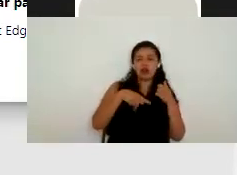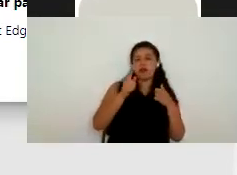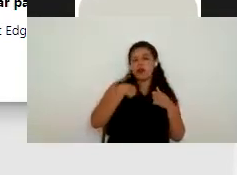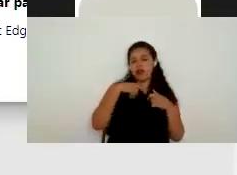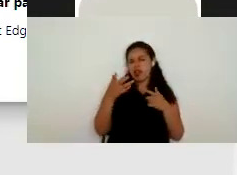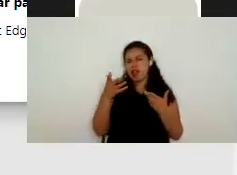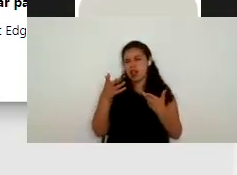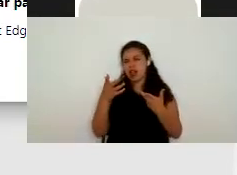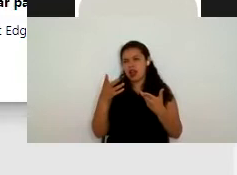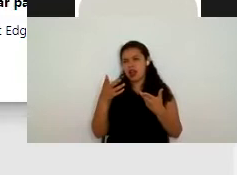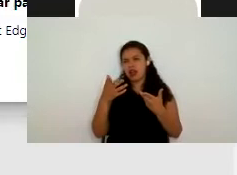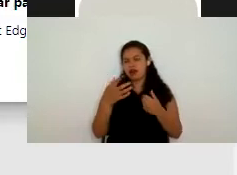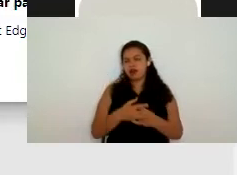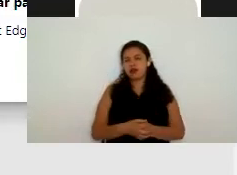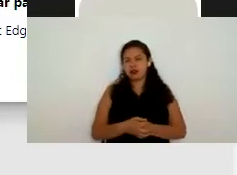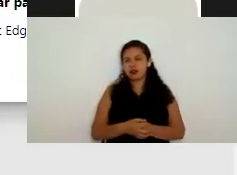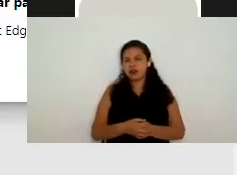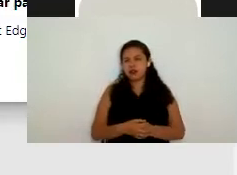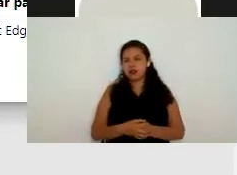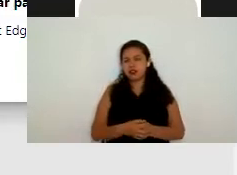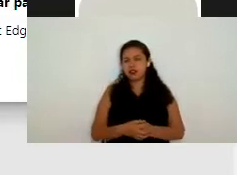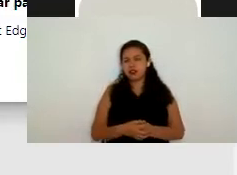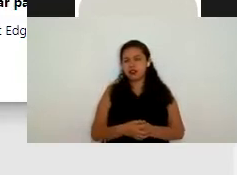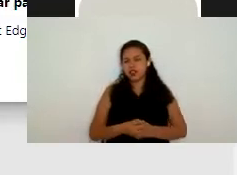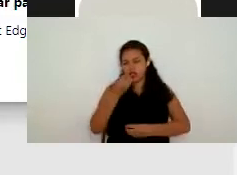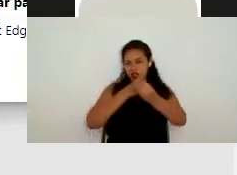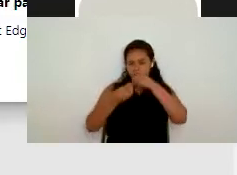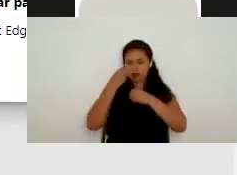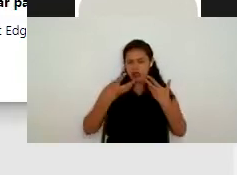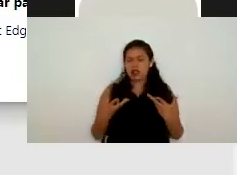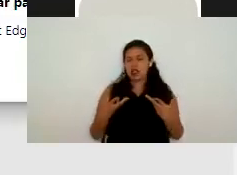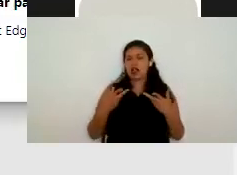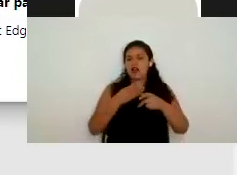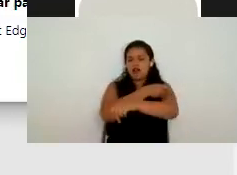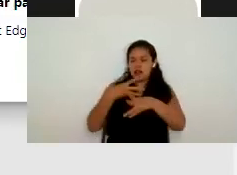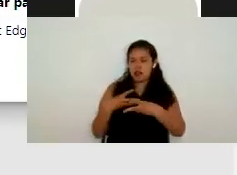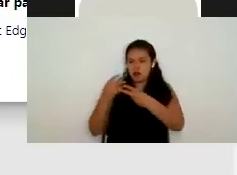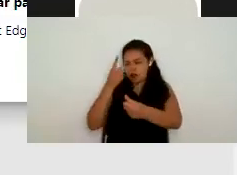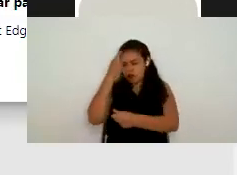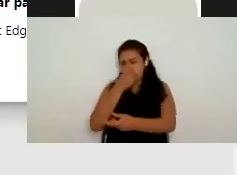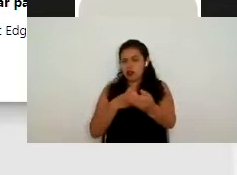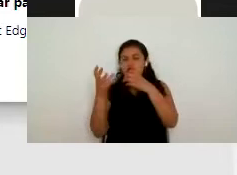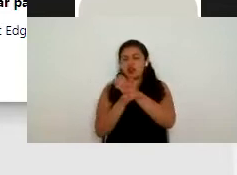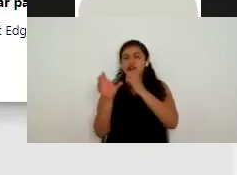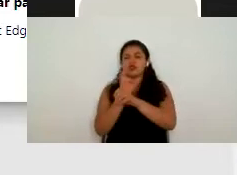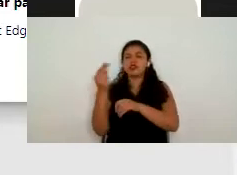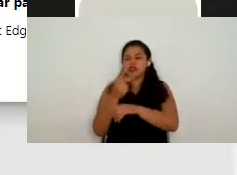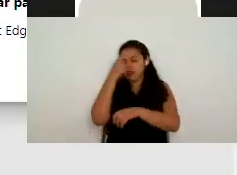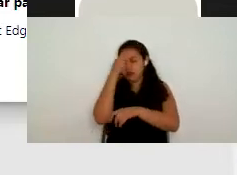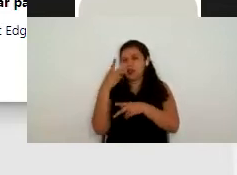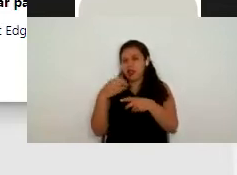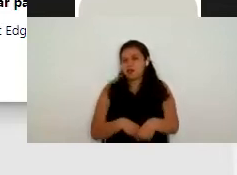saber y la de alimentación son los servicios que la familia se para la obtención de todo lo necesario para la subsistencia